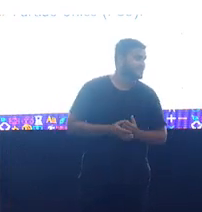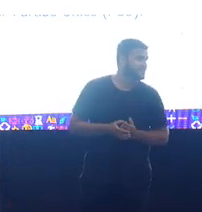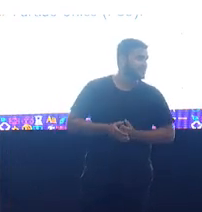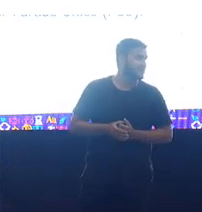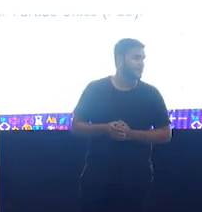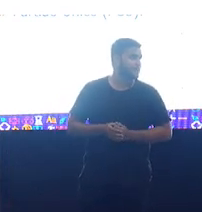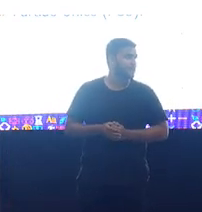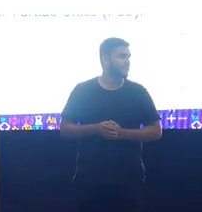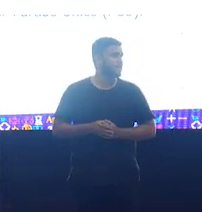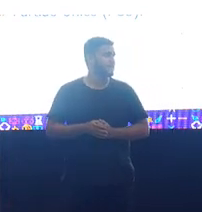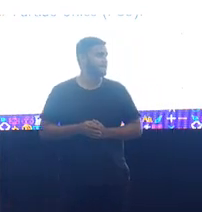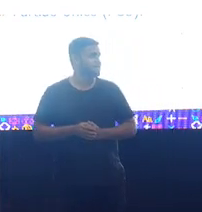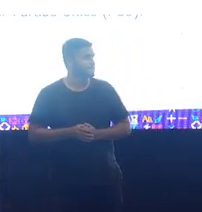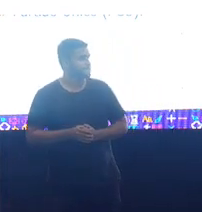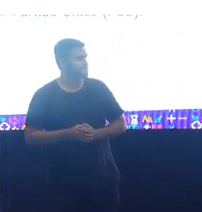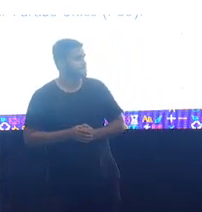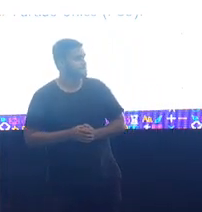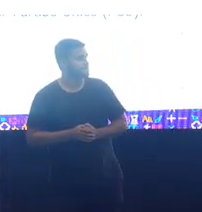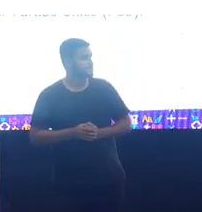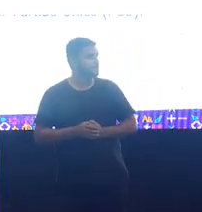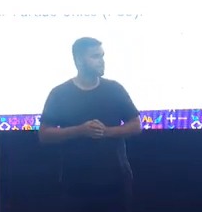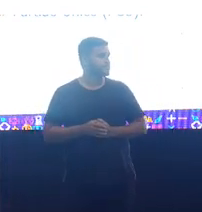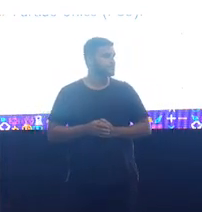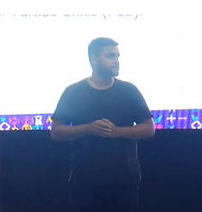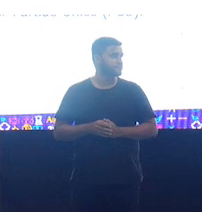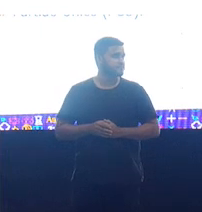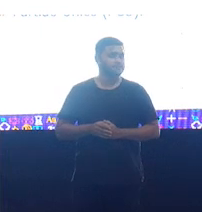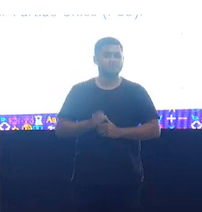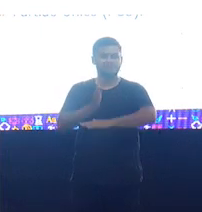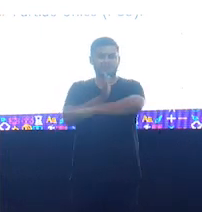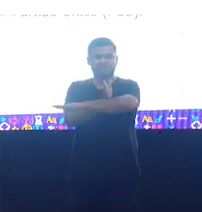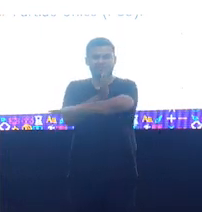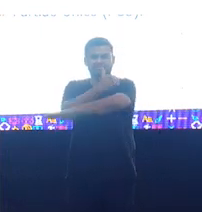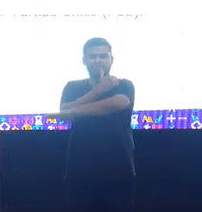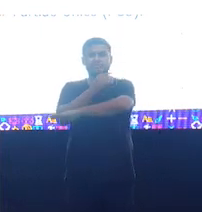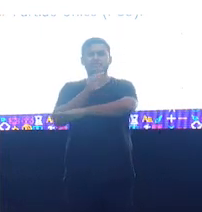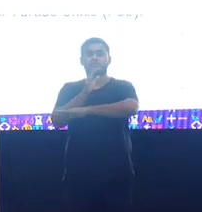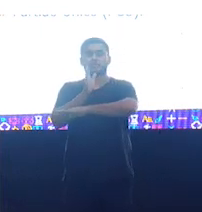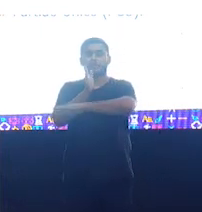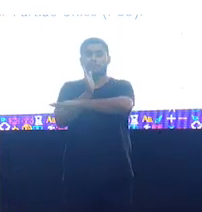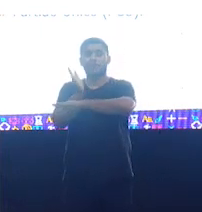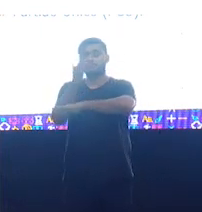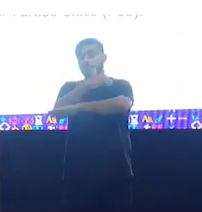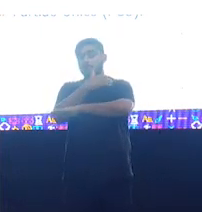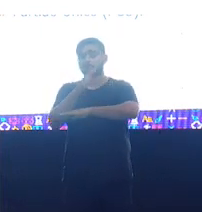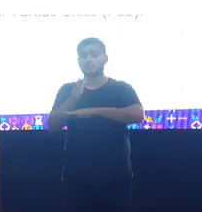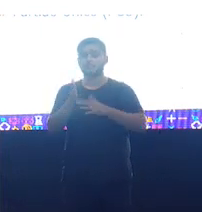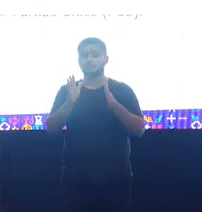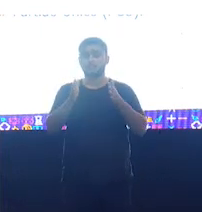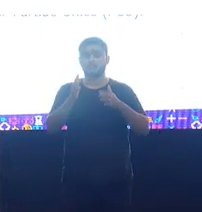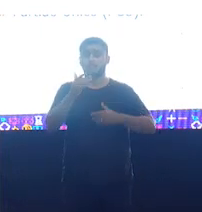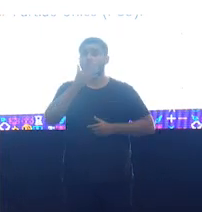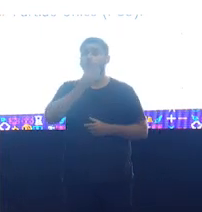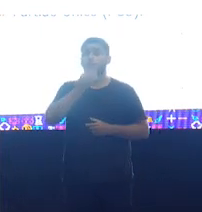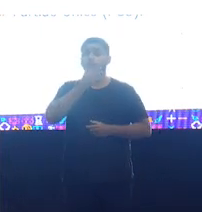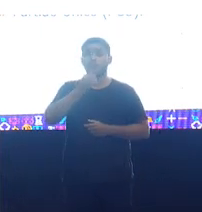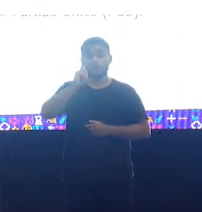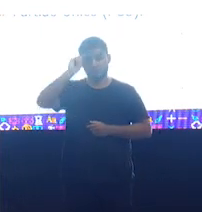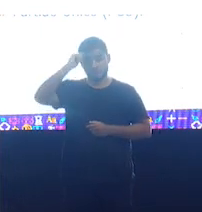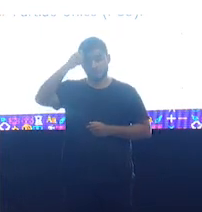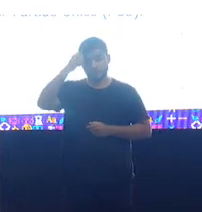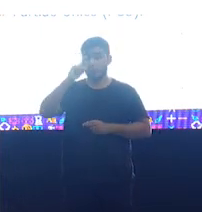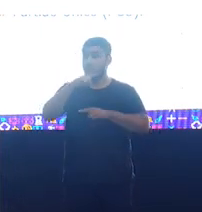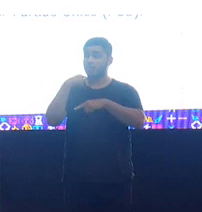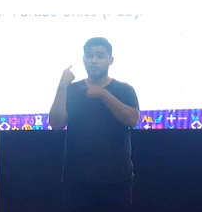É verdade que o período da peste negra morreu tanto homem que algumas mulheres da Europa conseguiram direito à propriedade privada?